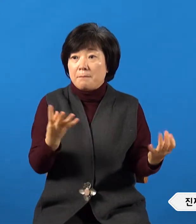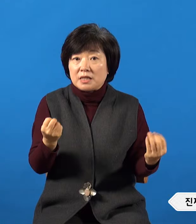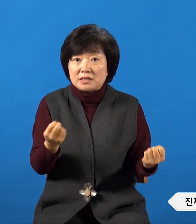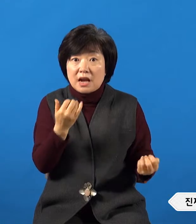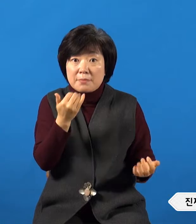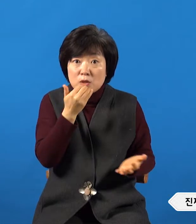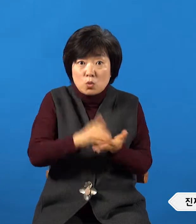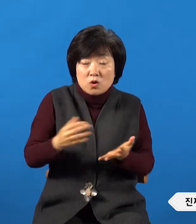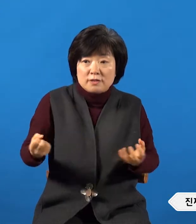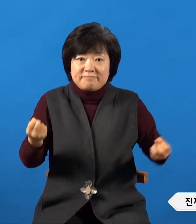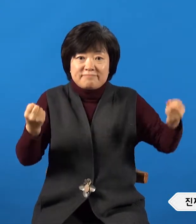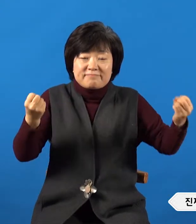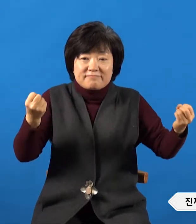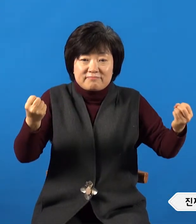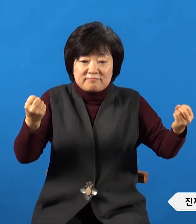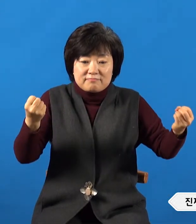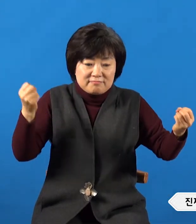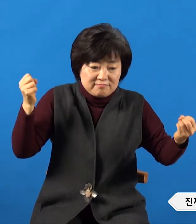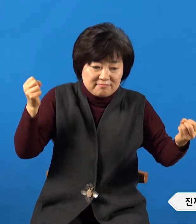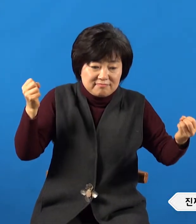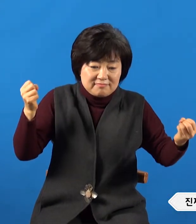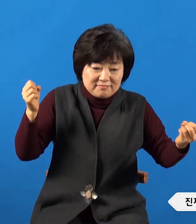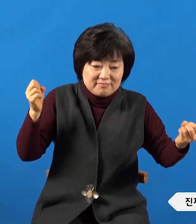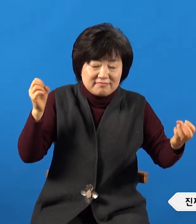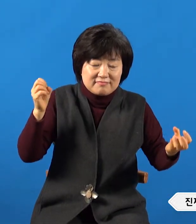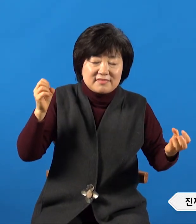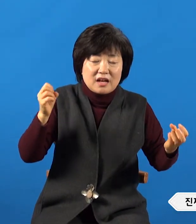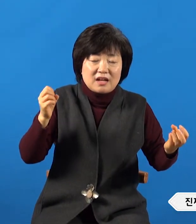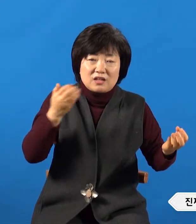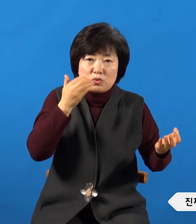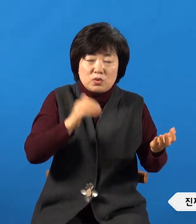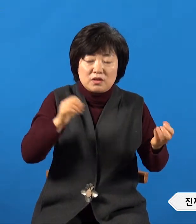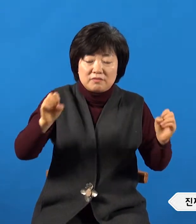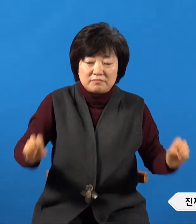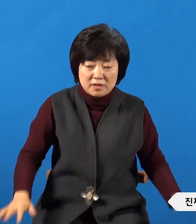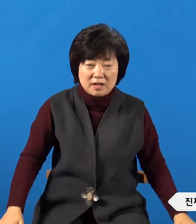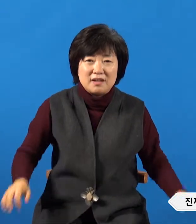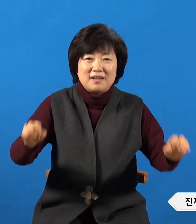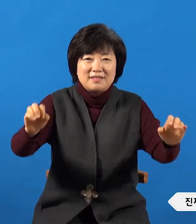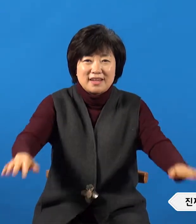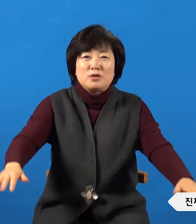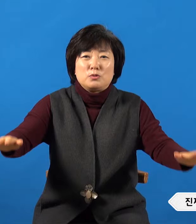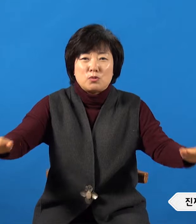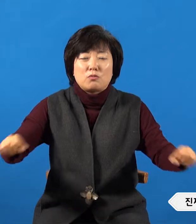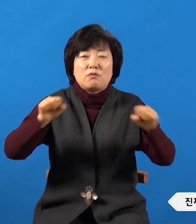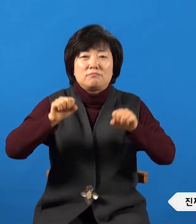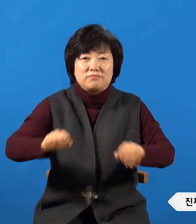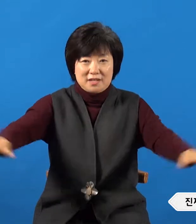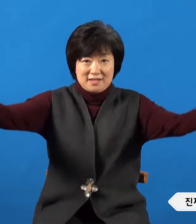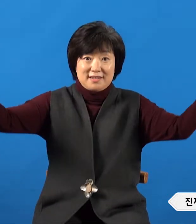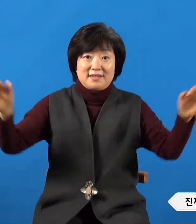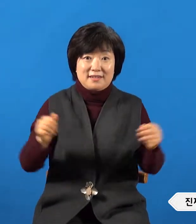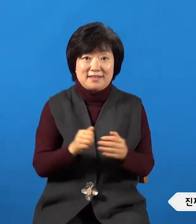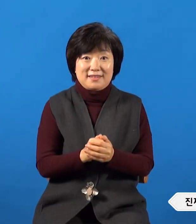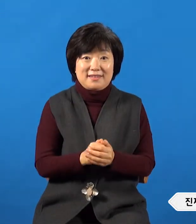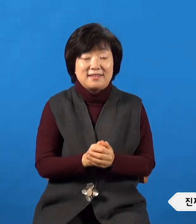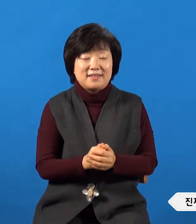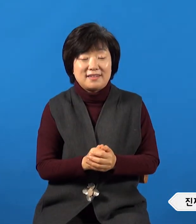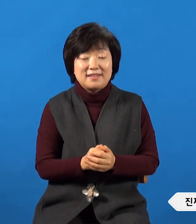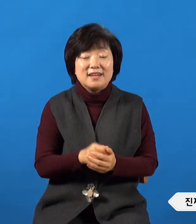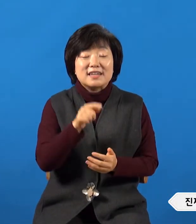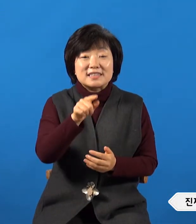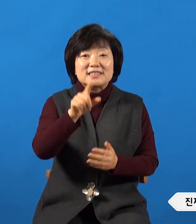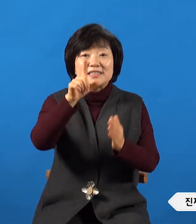많은 사람부터 적은 사람까지 하나 둘 돌을 내려놓고 조용히 사라졌다라고 말씀합니다. 바로